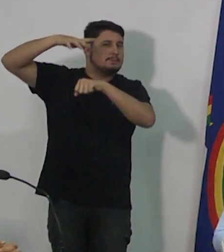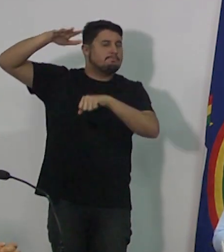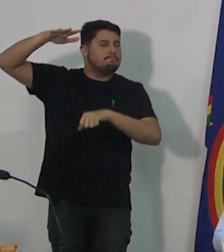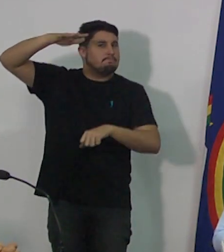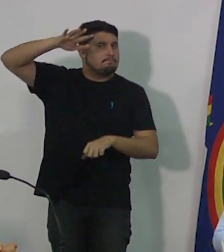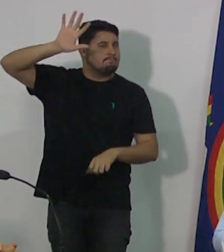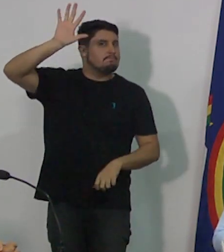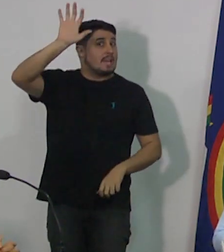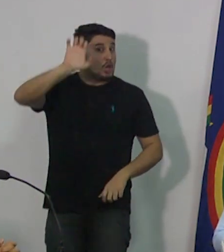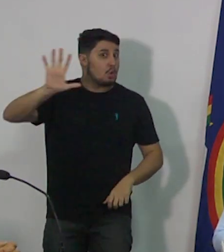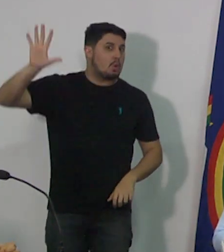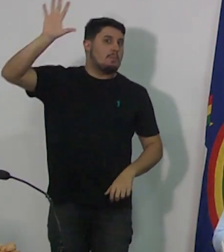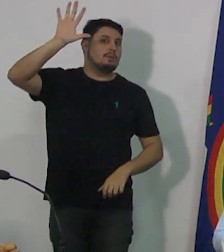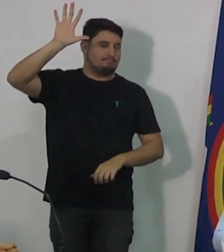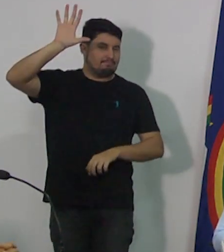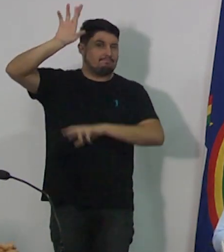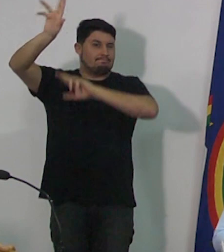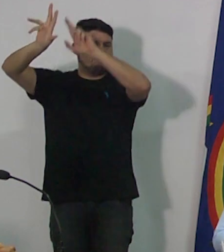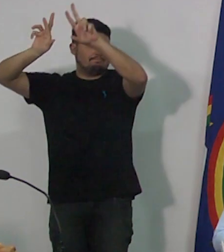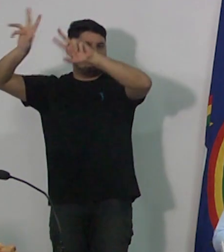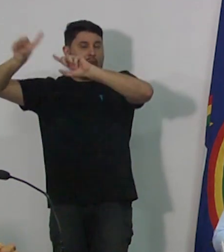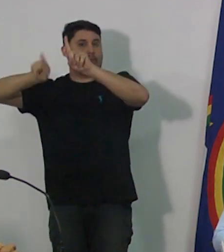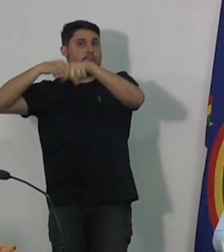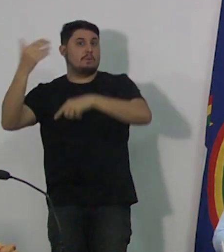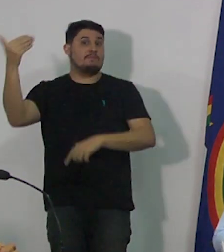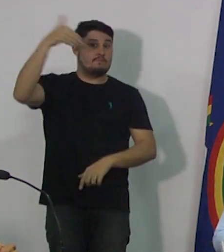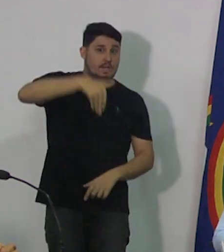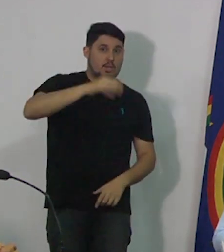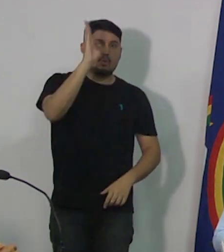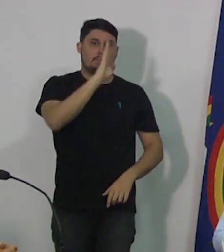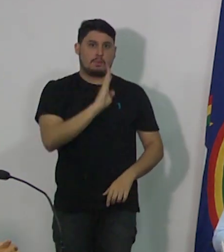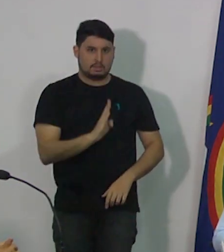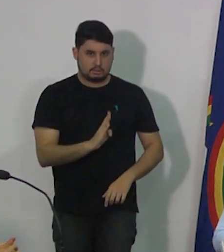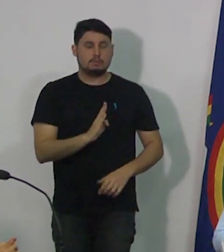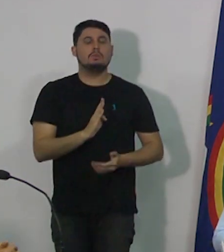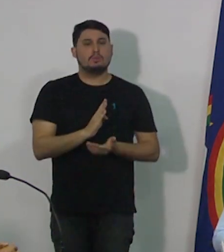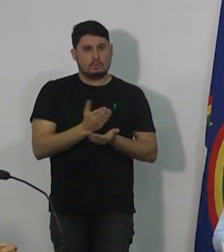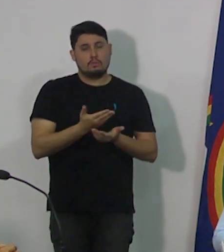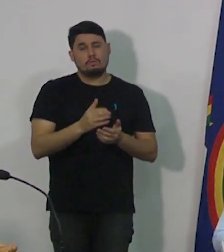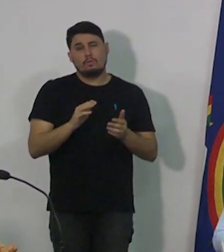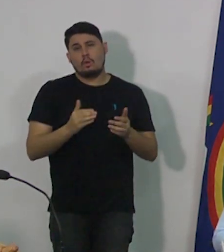e depois veio para o Brasil. Ainda no Brasil, passou por um primeiro atendimento